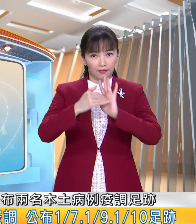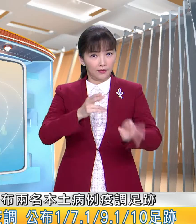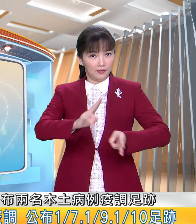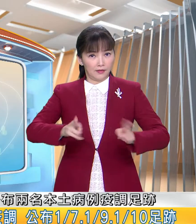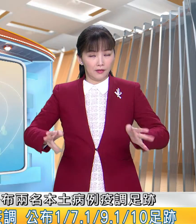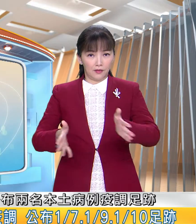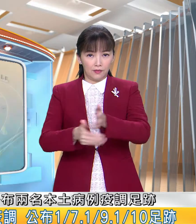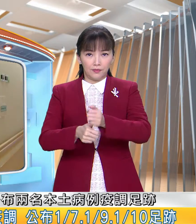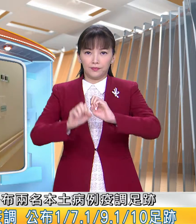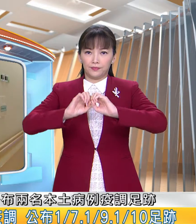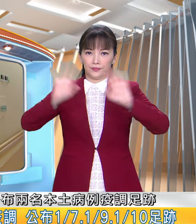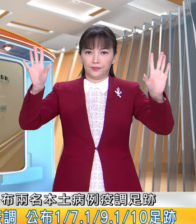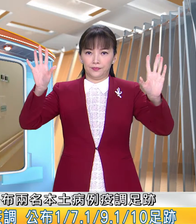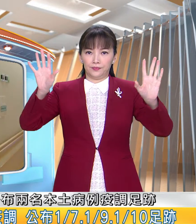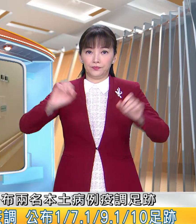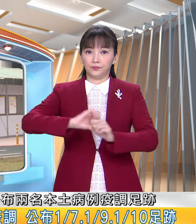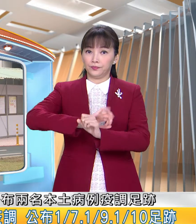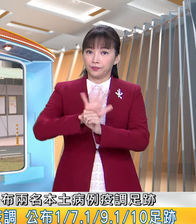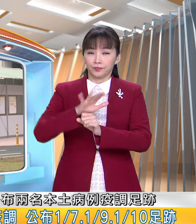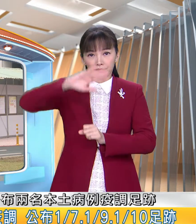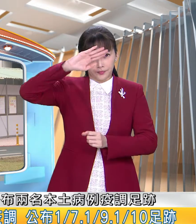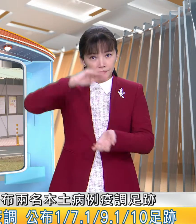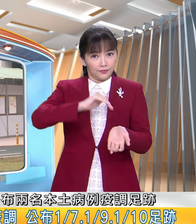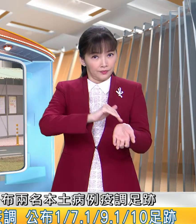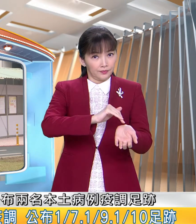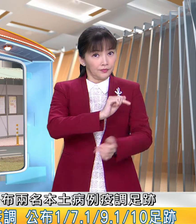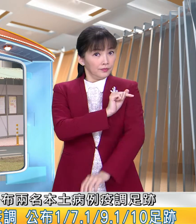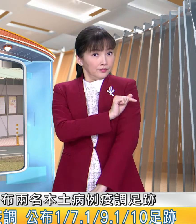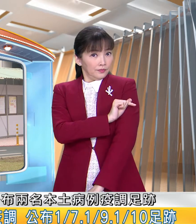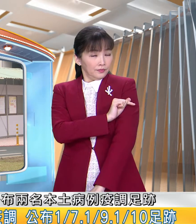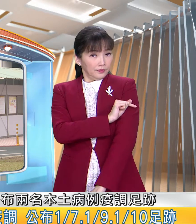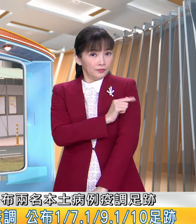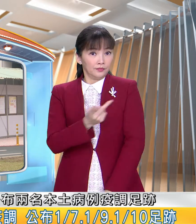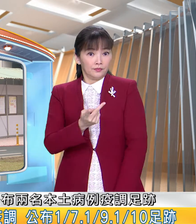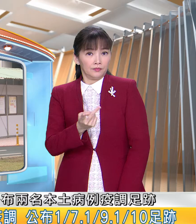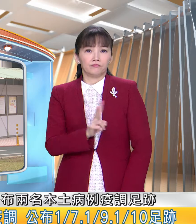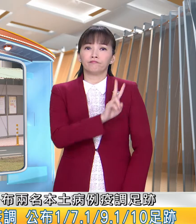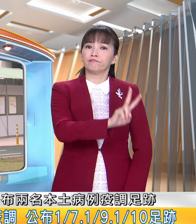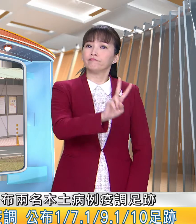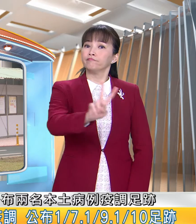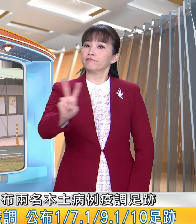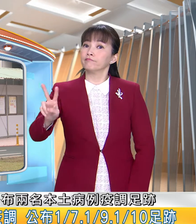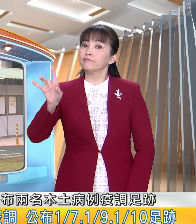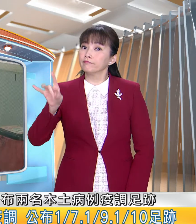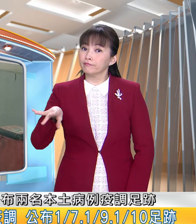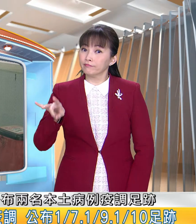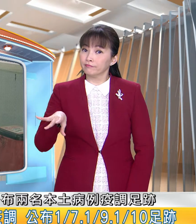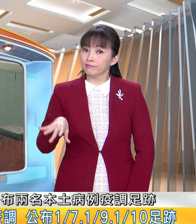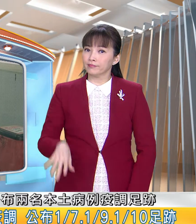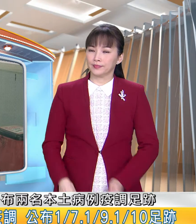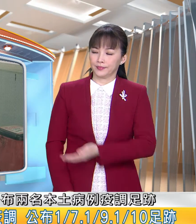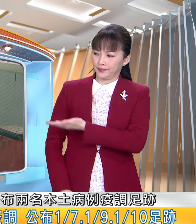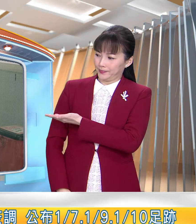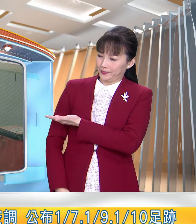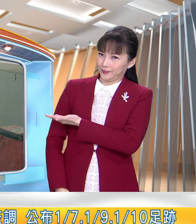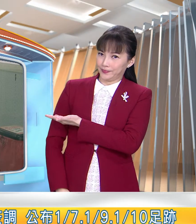疫情指挥中心公布两名本土病例疫调足迹，除了九号当